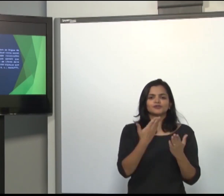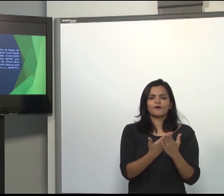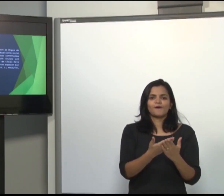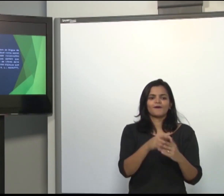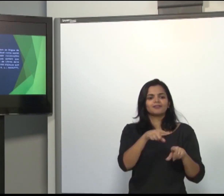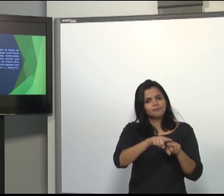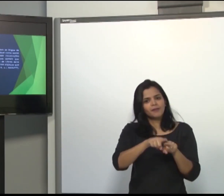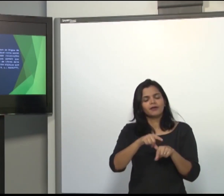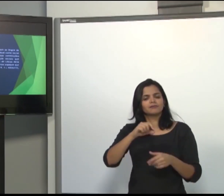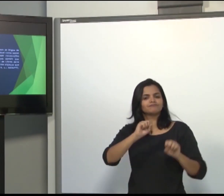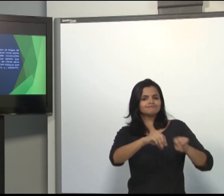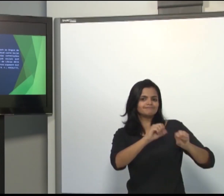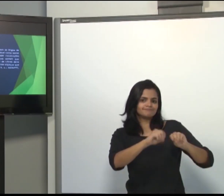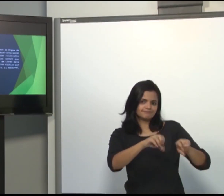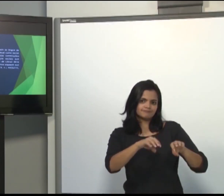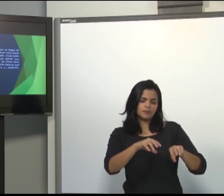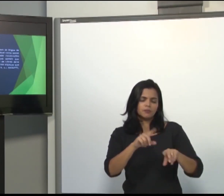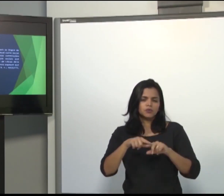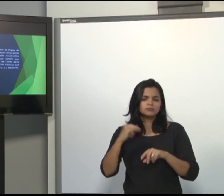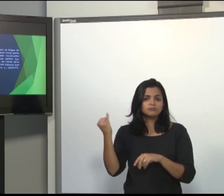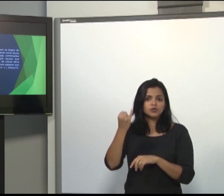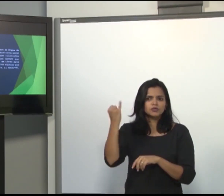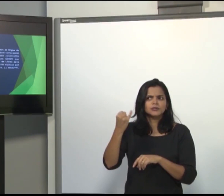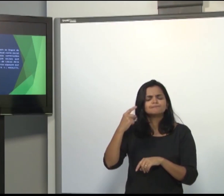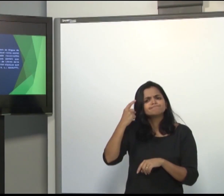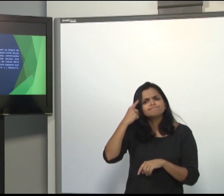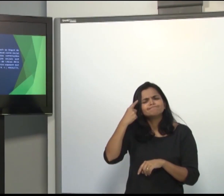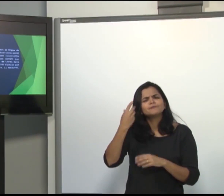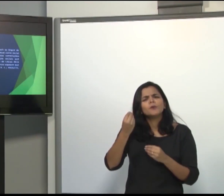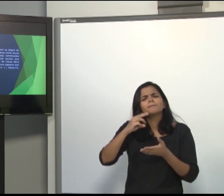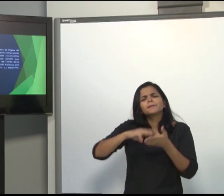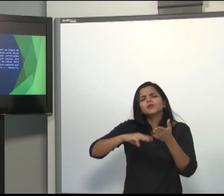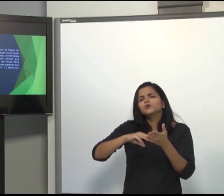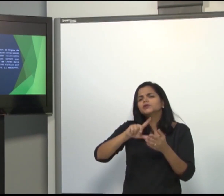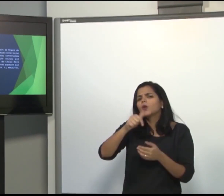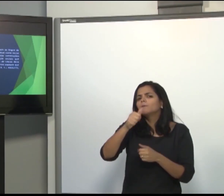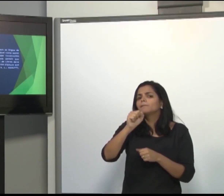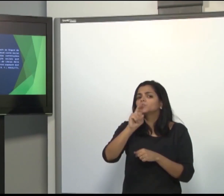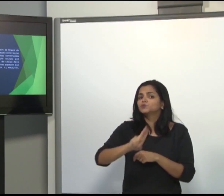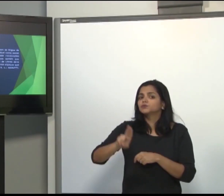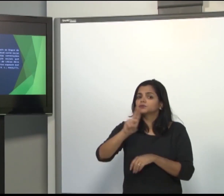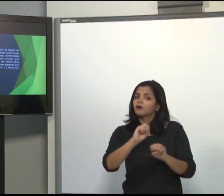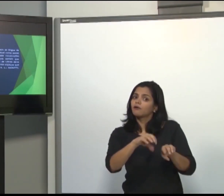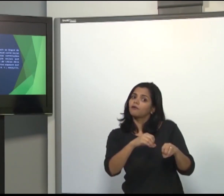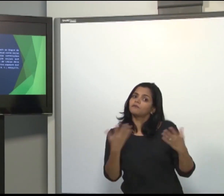Esse conhecimento, ele poderia ser repassado por meio das escolas, através de